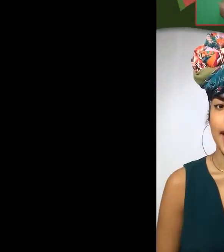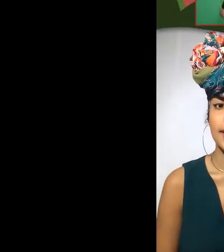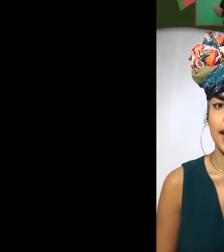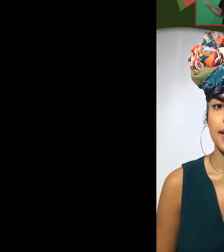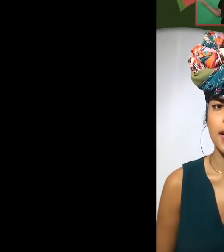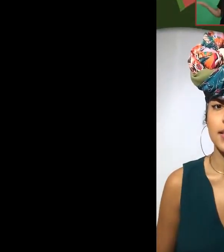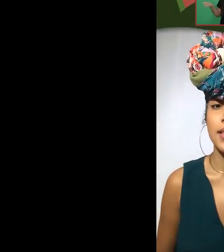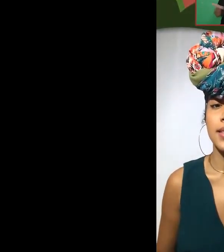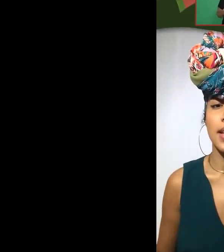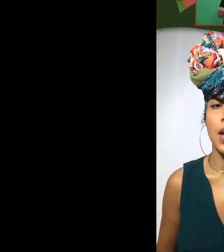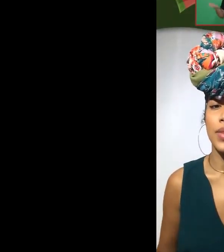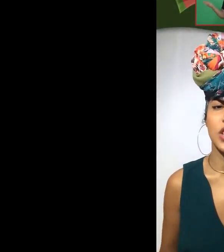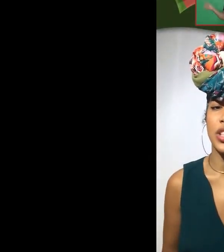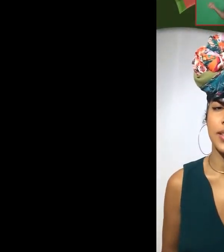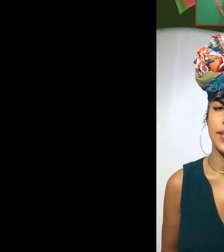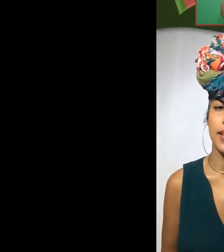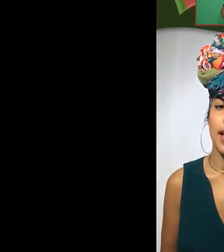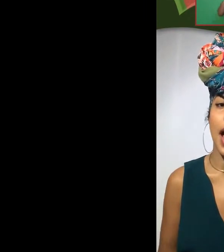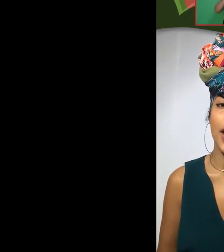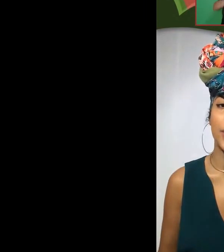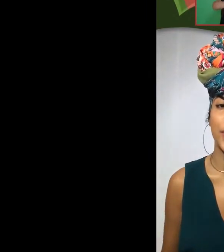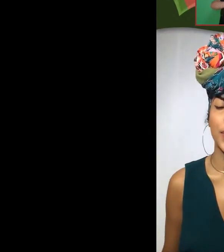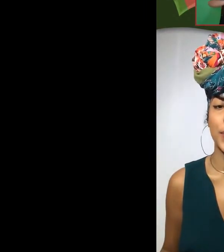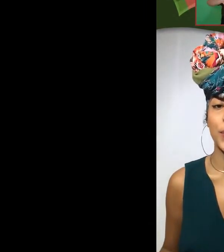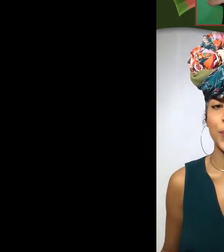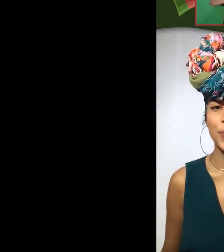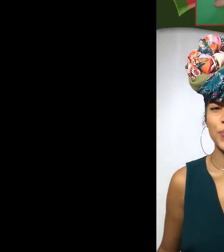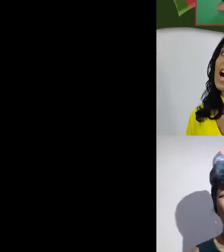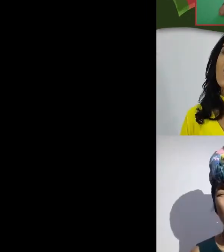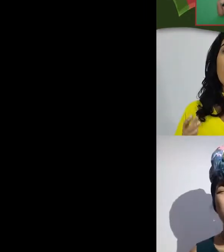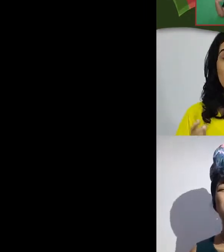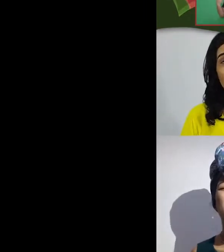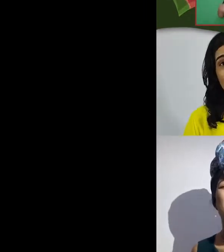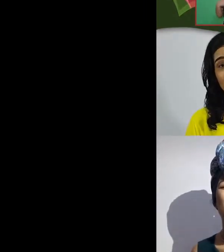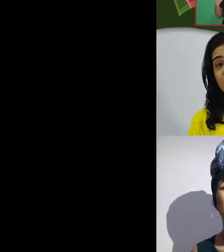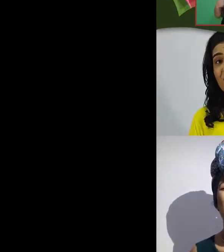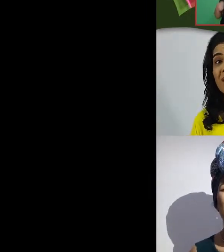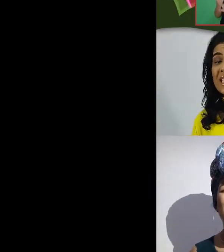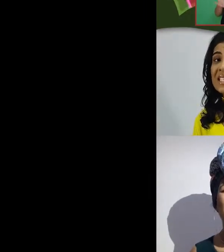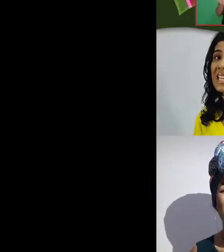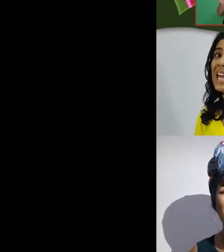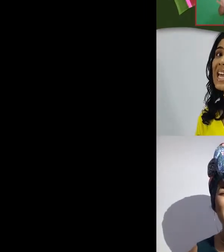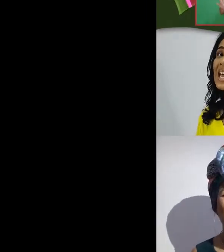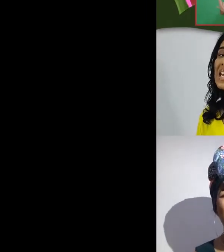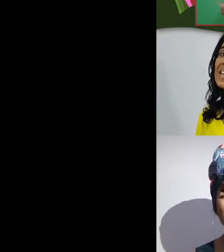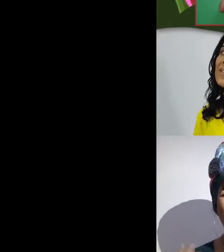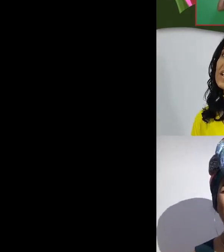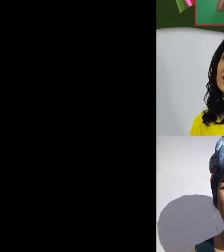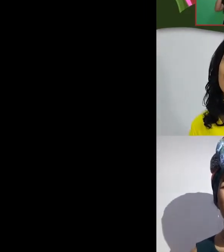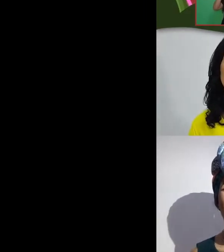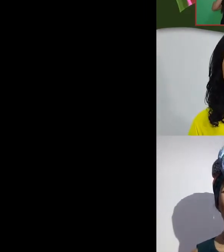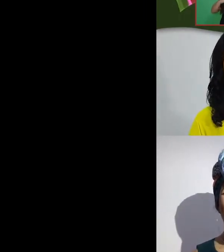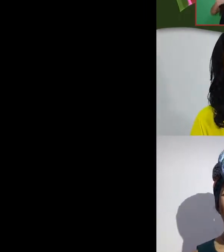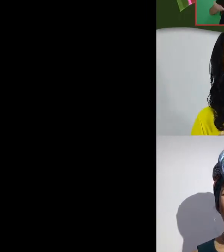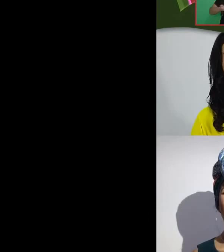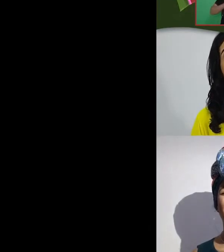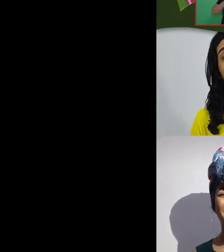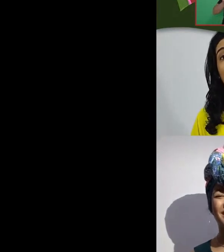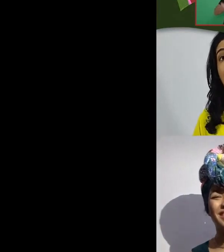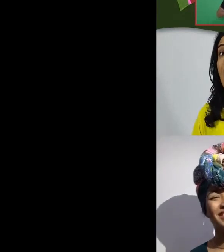delicado. Nessa transição, neste cenário, o afeto tem que ser